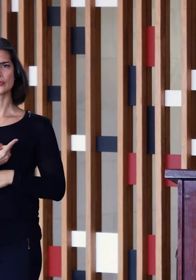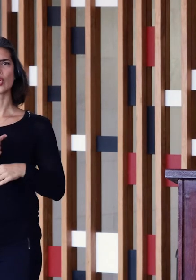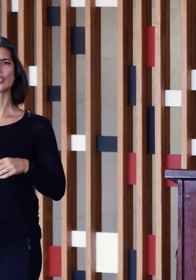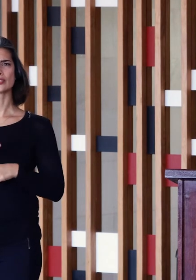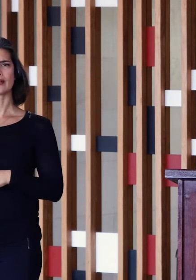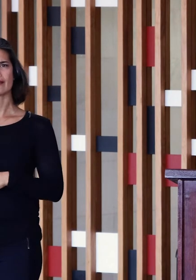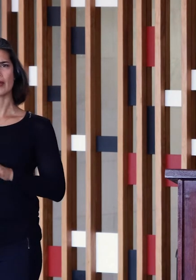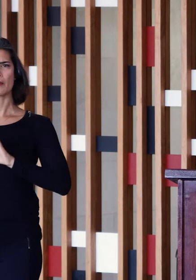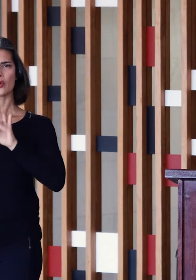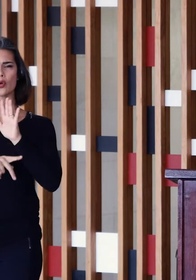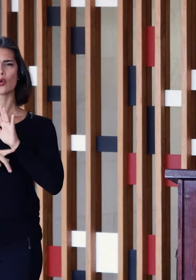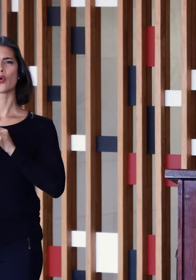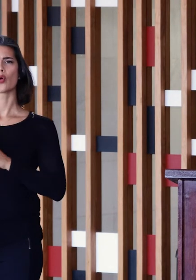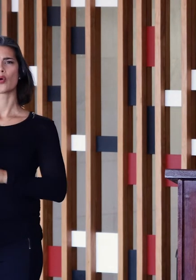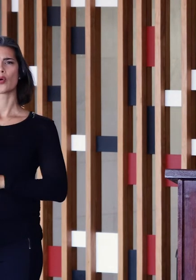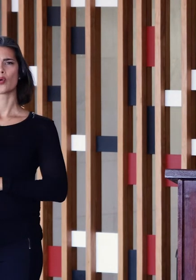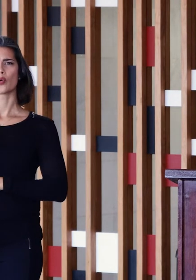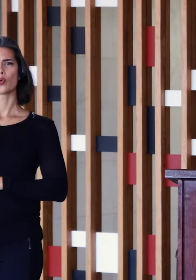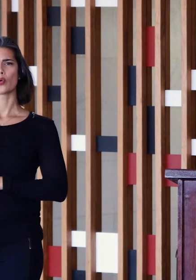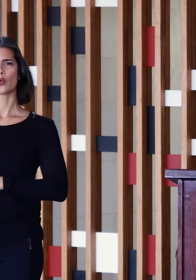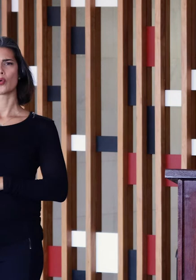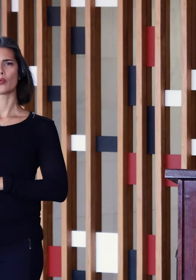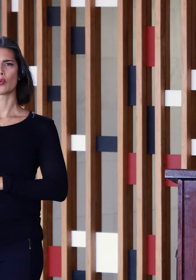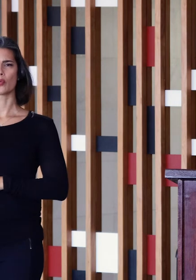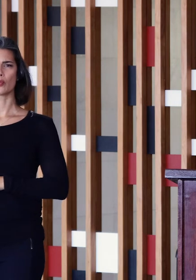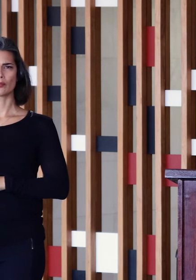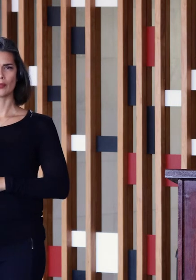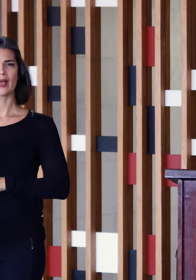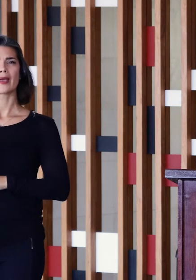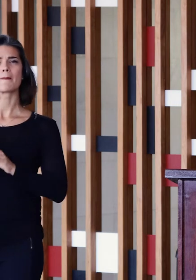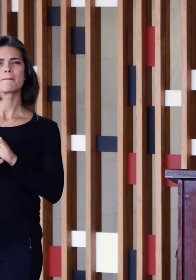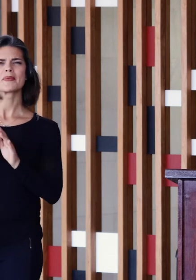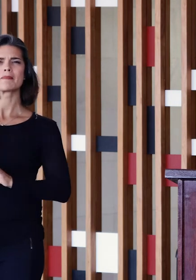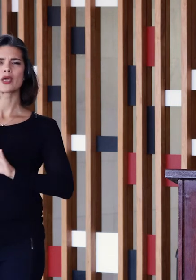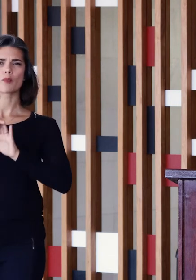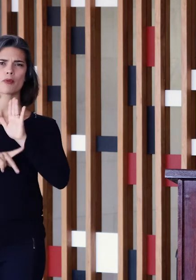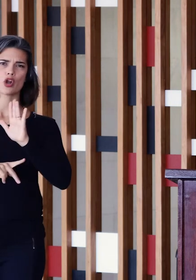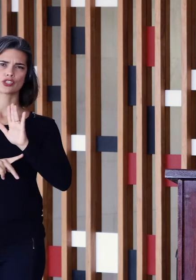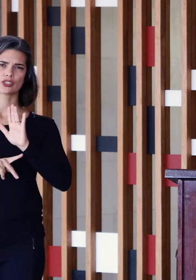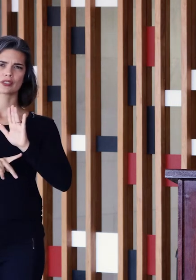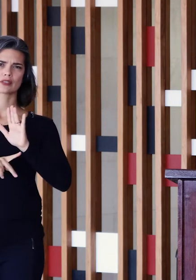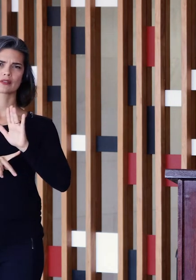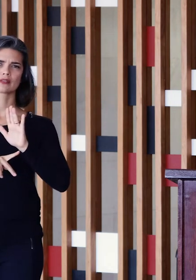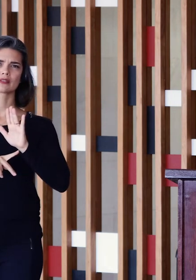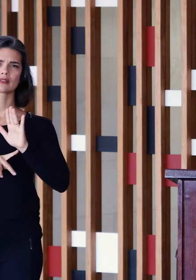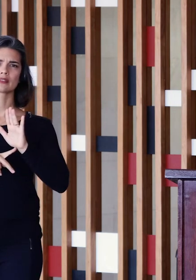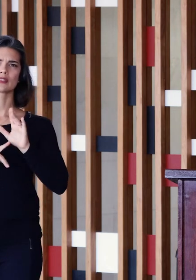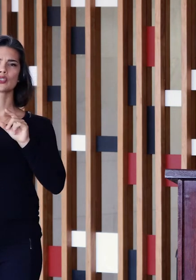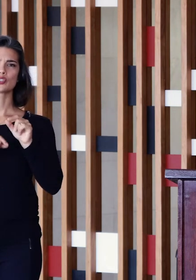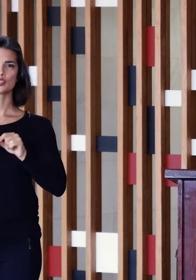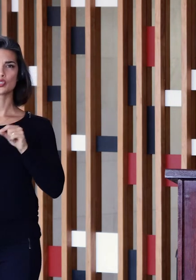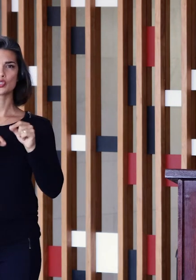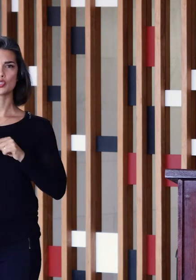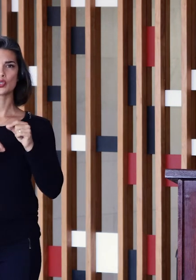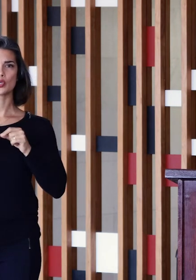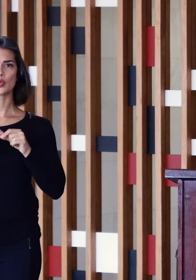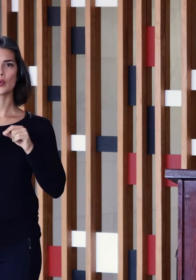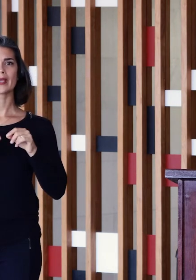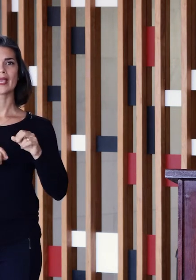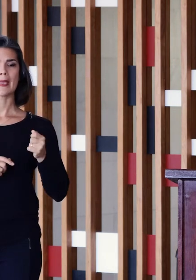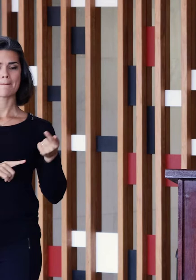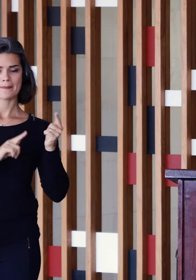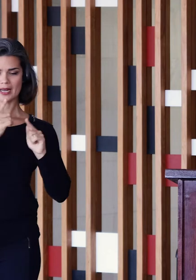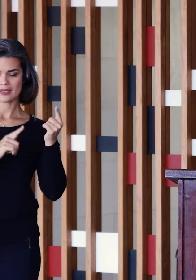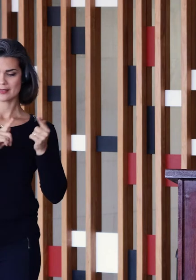Humboldt. El proyecto Humboldt es el primer cable transpacífico que va a unir, como su nombre lo